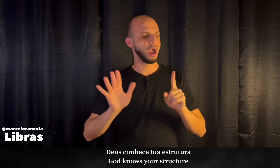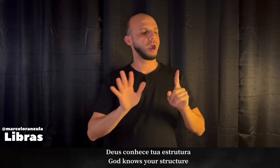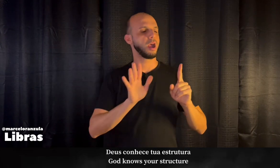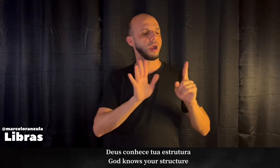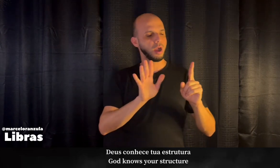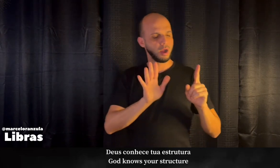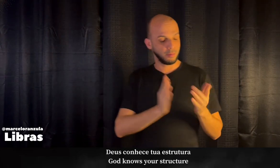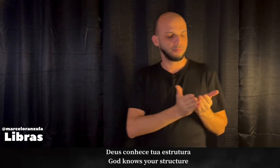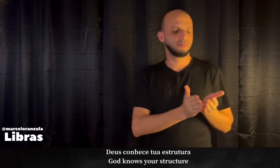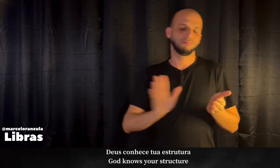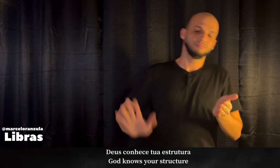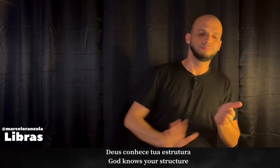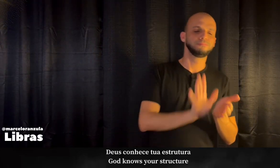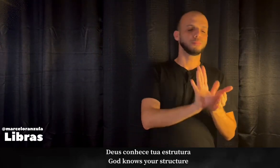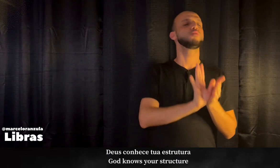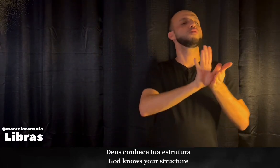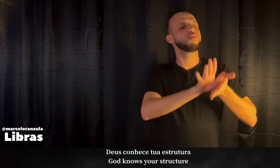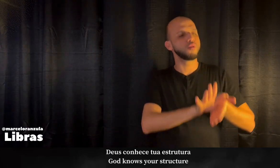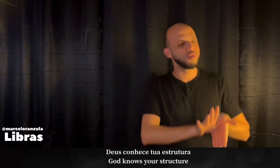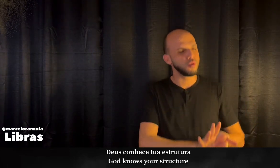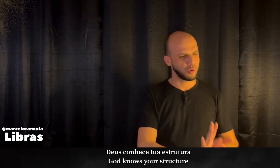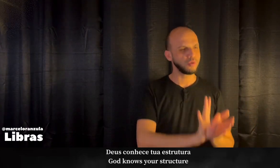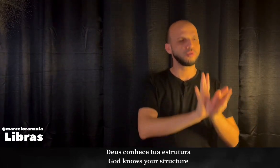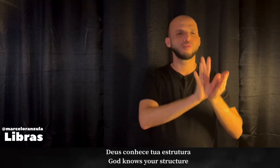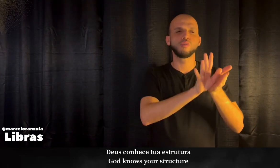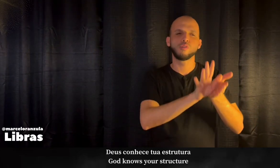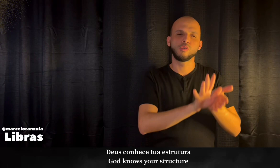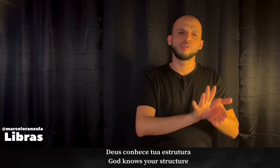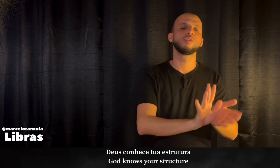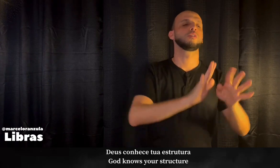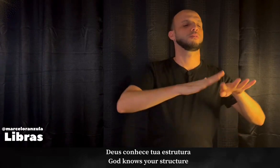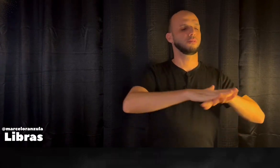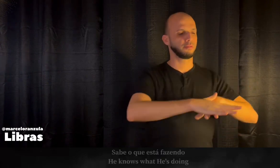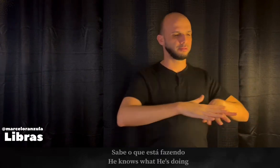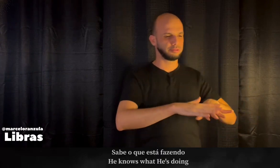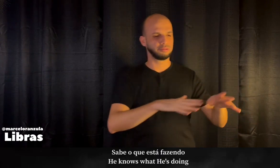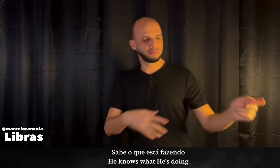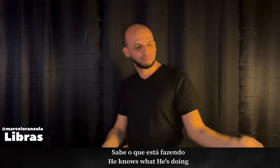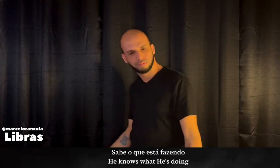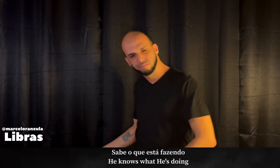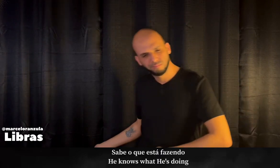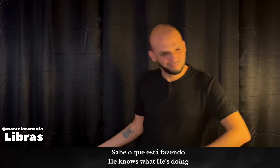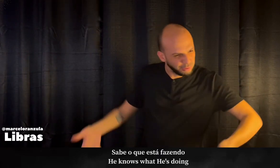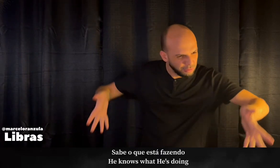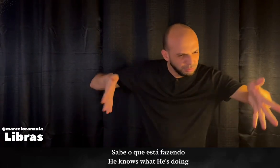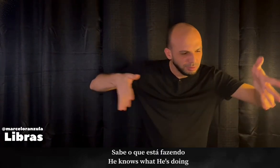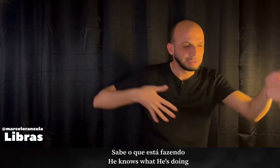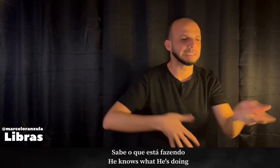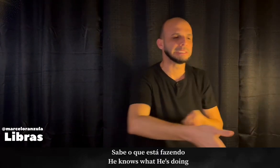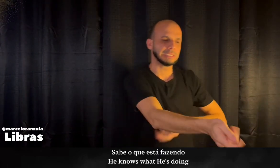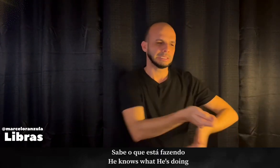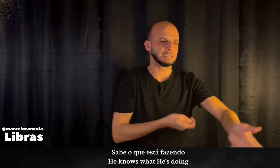Deus conhece tua estrutura Sabe o que está fazendo